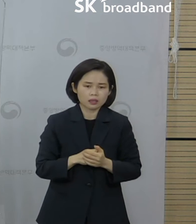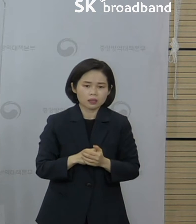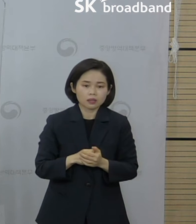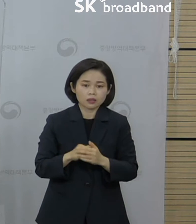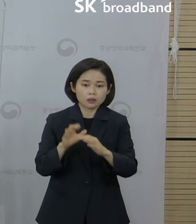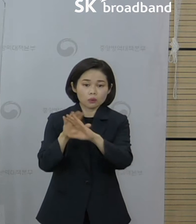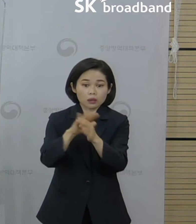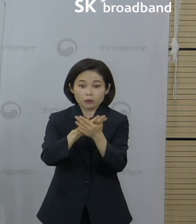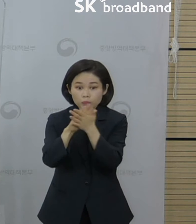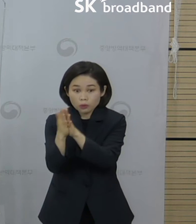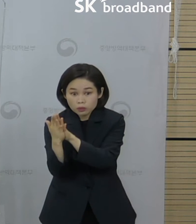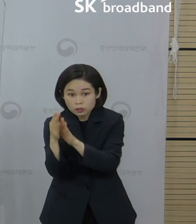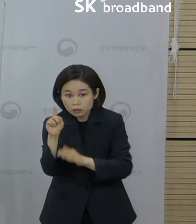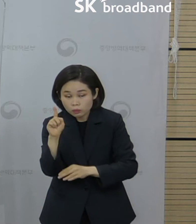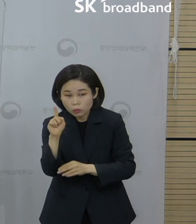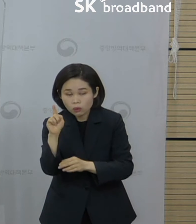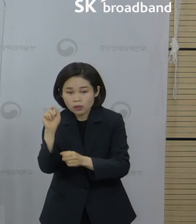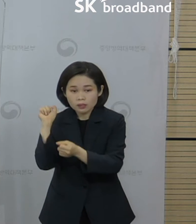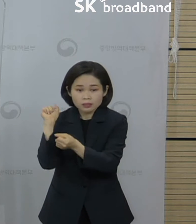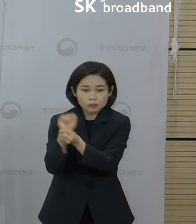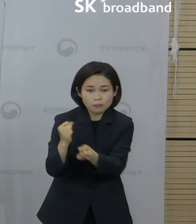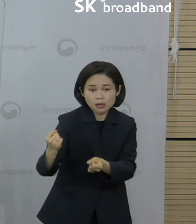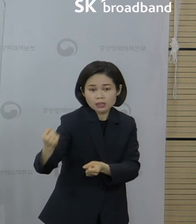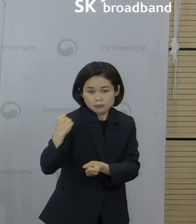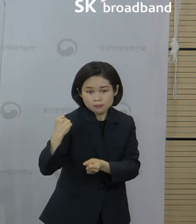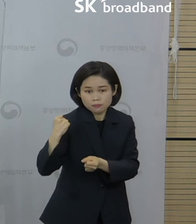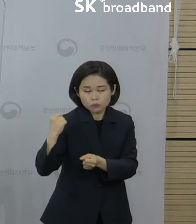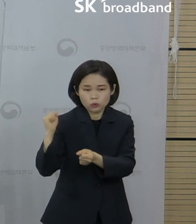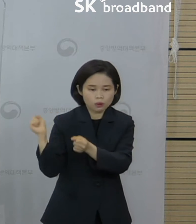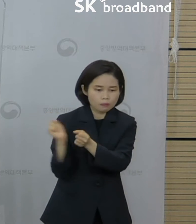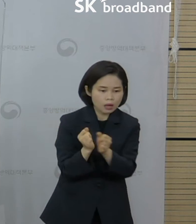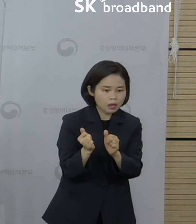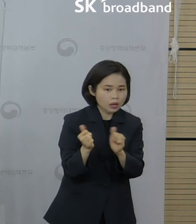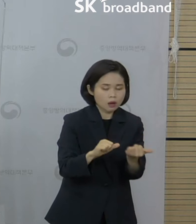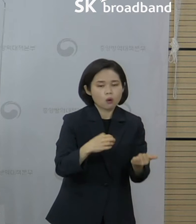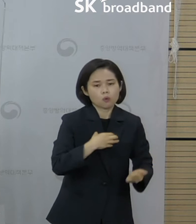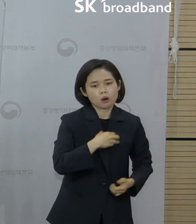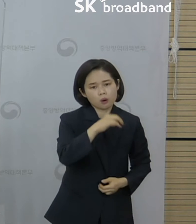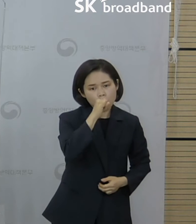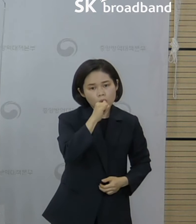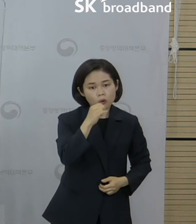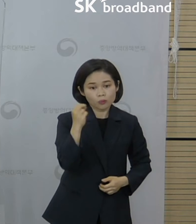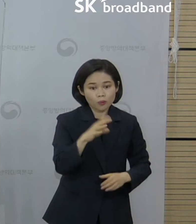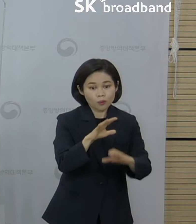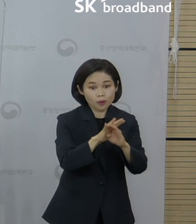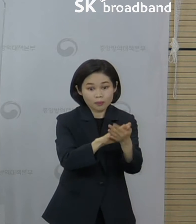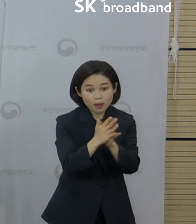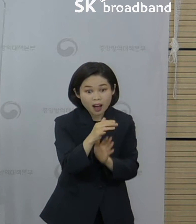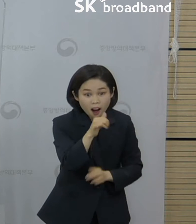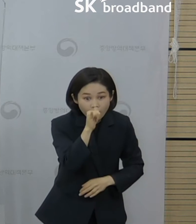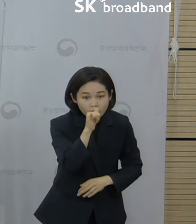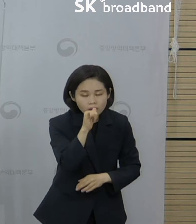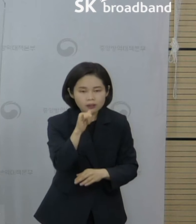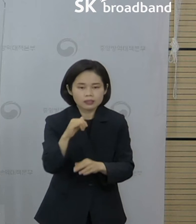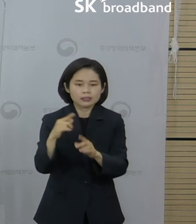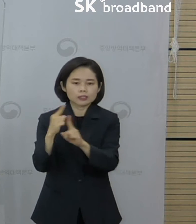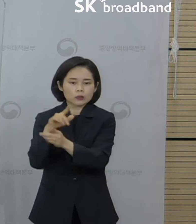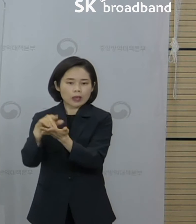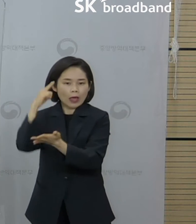전파력이나 치명률까지 높이는 것은 물론 치료제나 백신의 효과도 떨어뜨릴 수